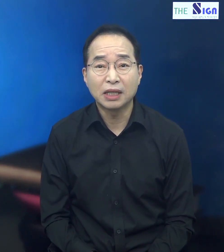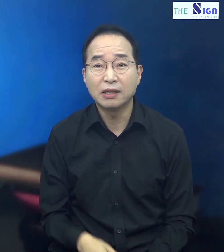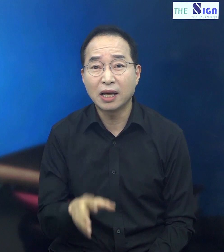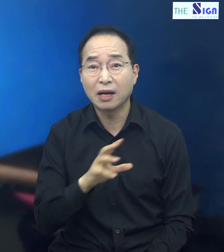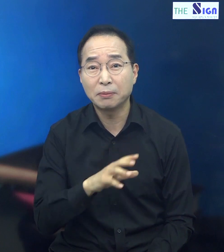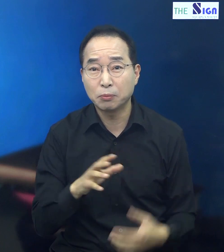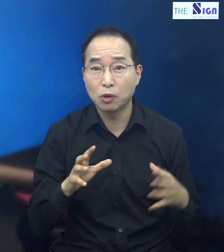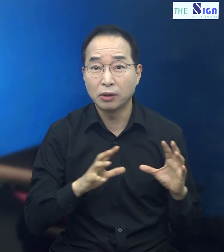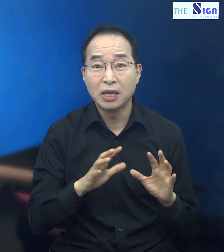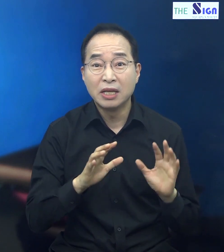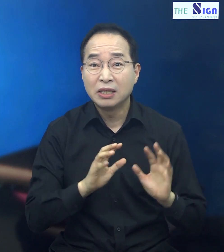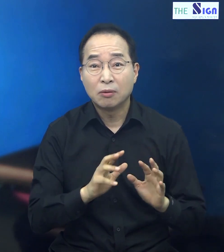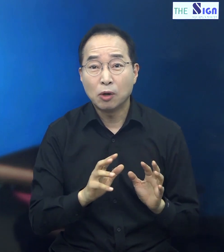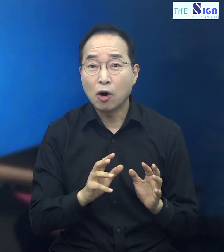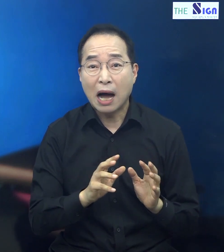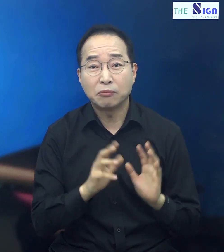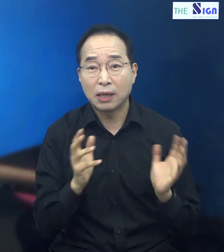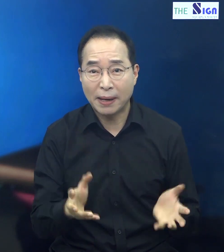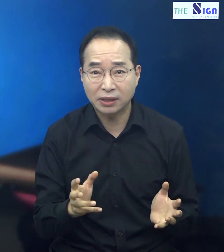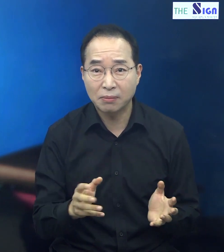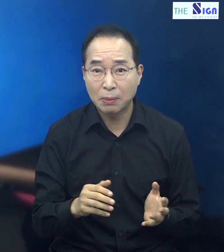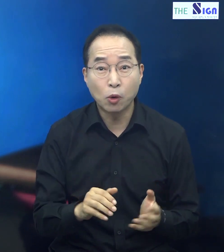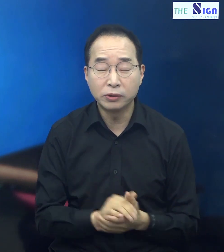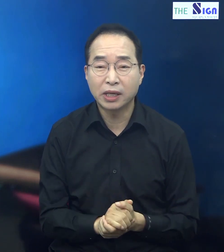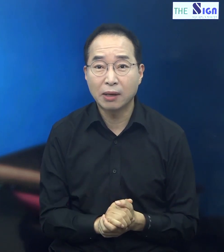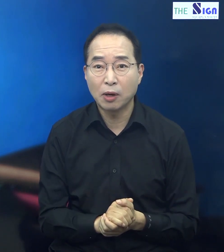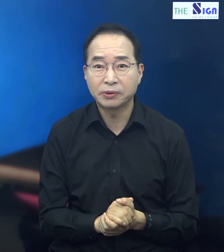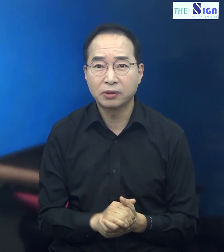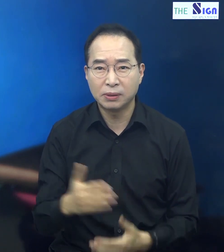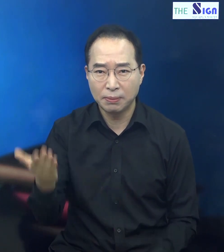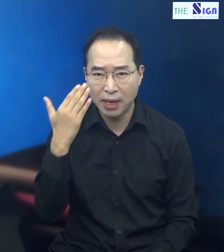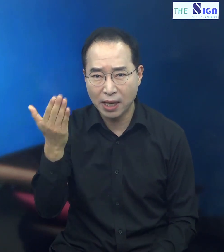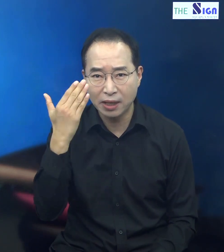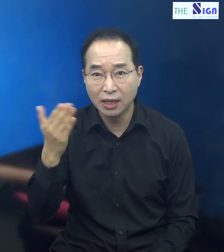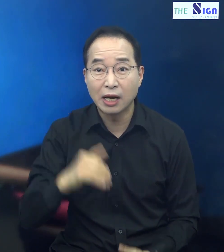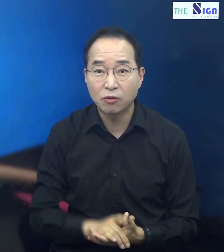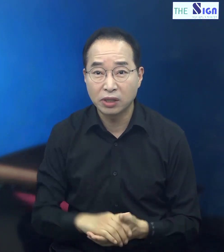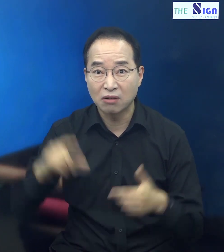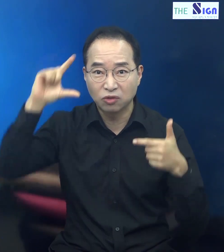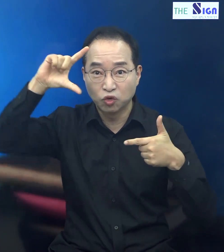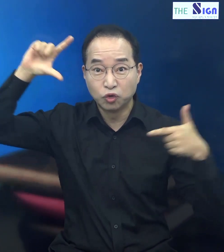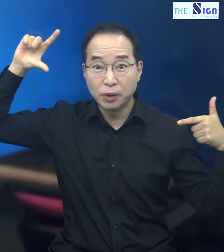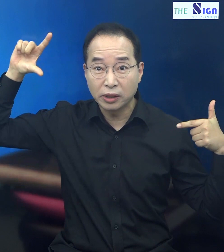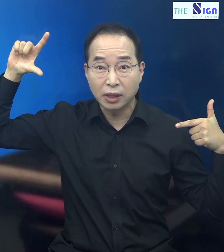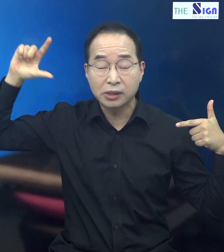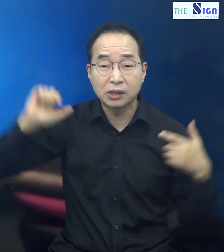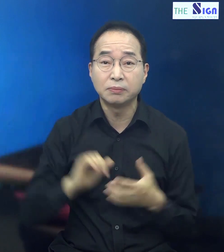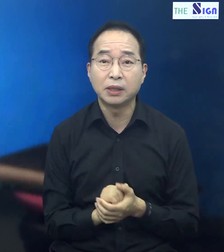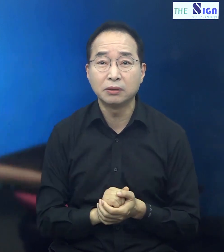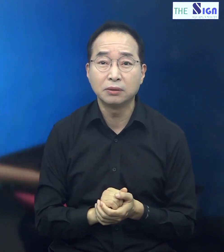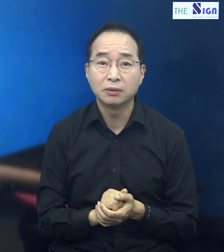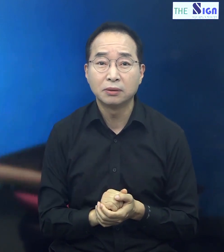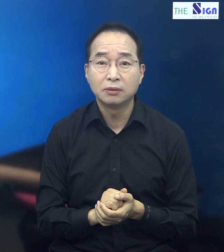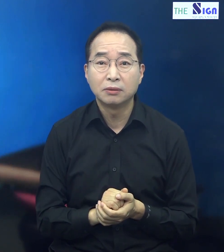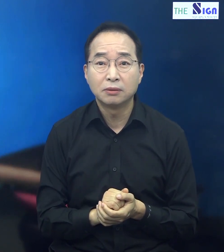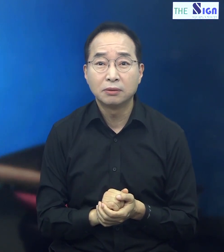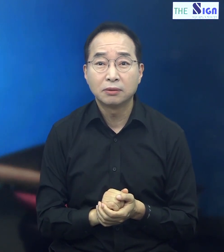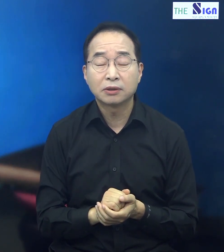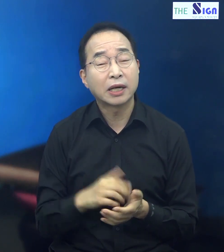옛날에 하면 뭐 아무개 박사하면 모르는 사람이 없으면 TV 맨날 나오니까 유명했다가 지금은 다른